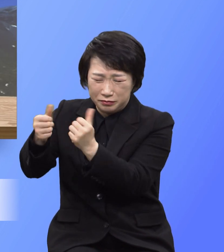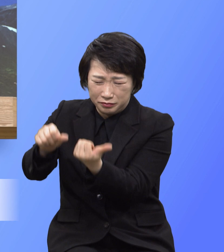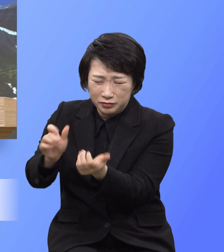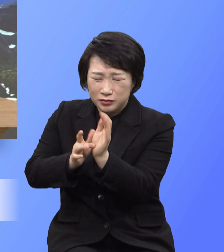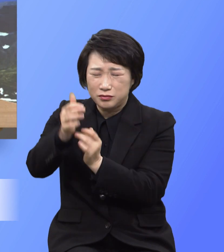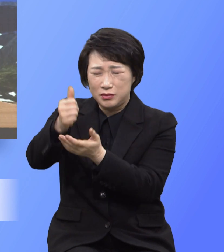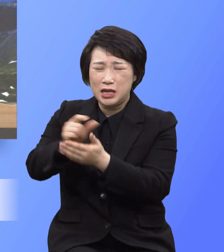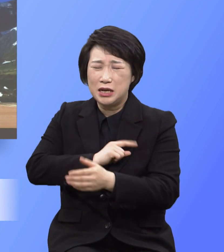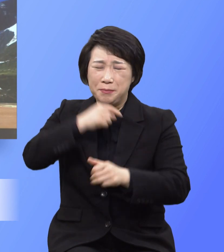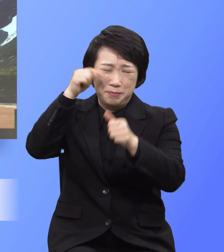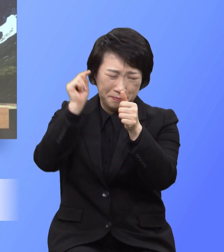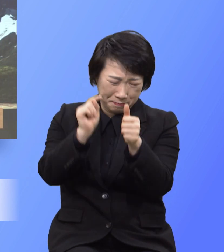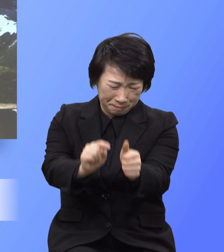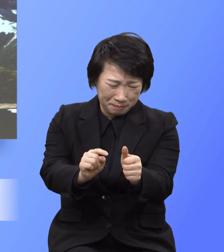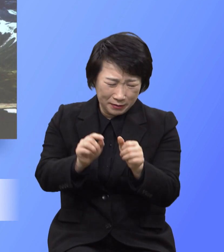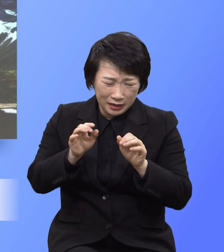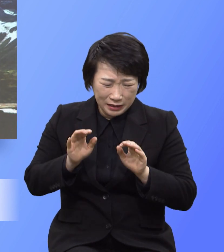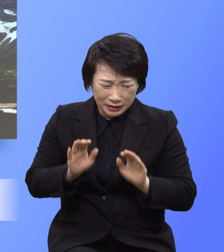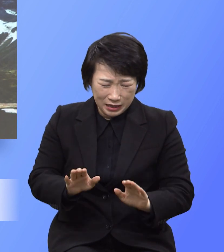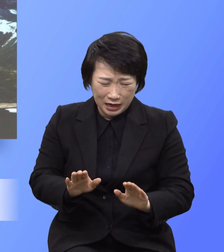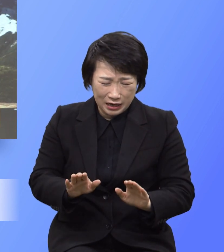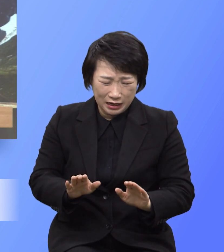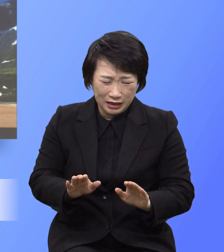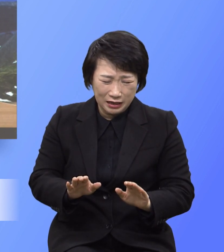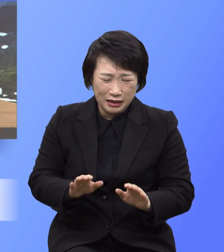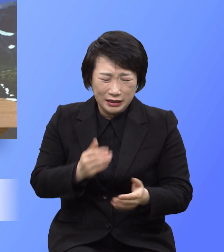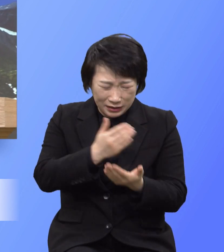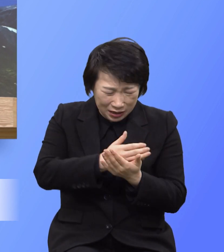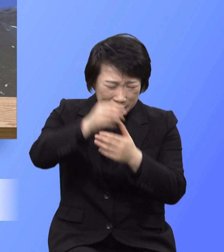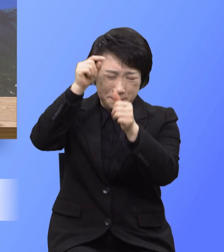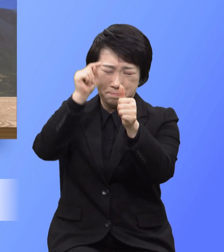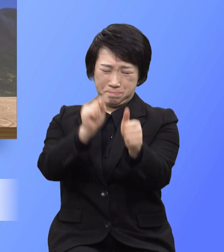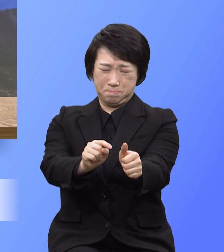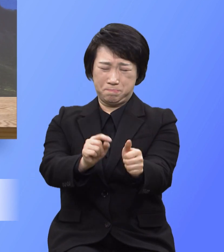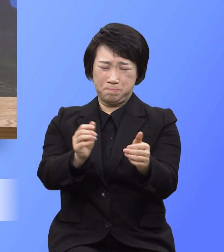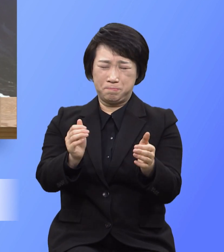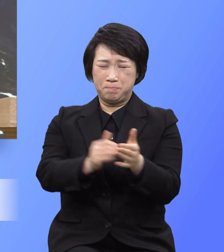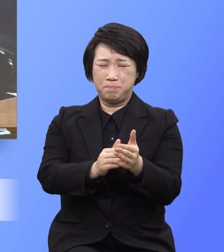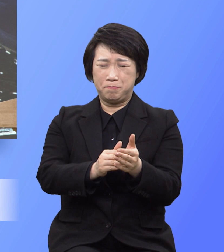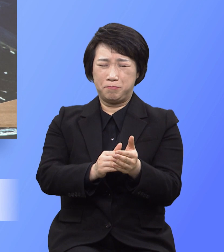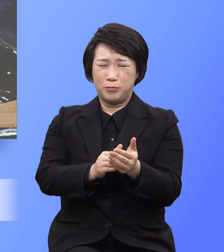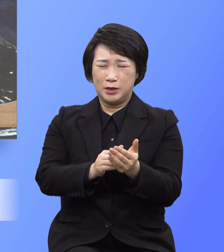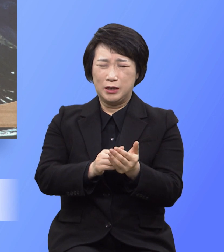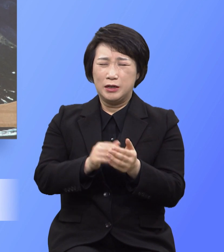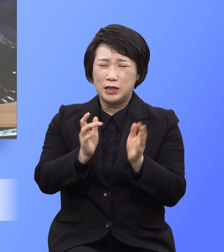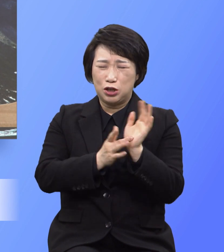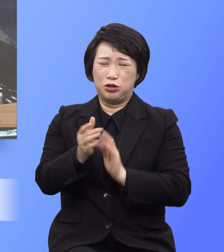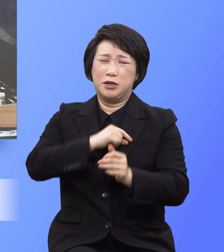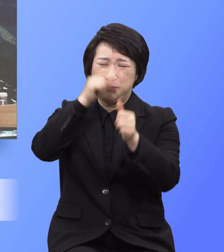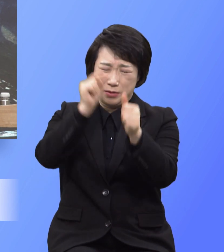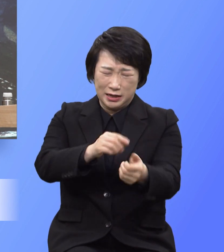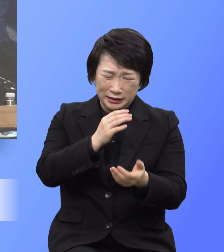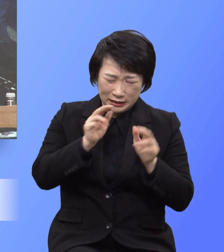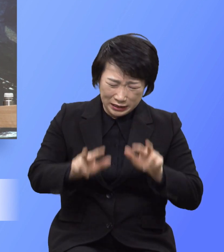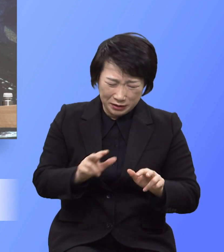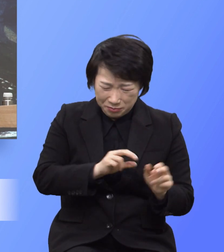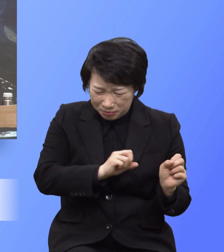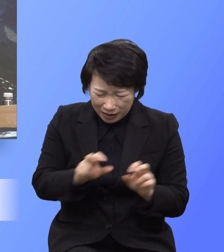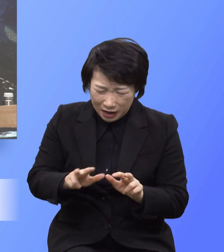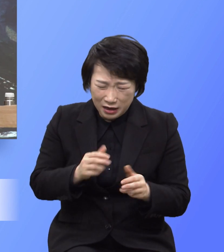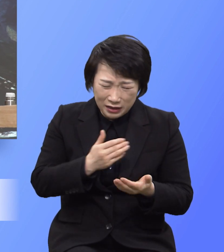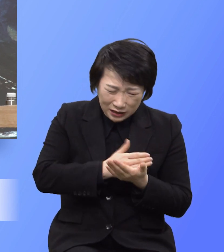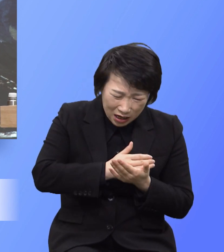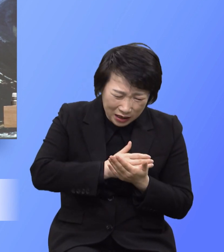죽으신 예수 이름으로 명령하노니 떠나갈지어다. 예수 명령하노니 지금